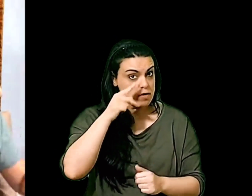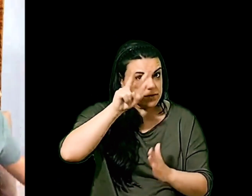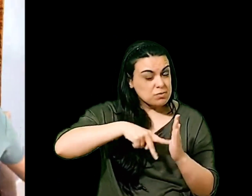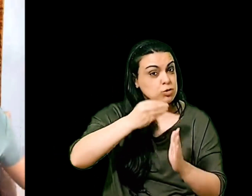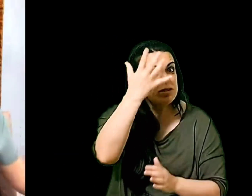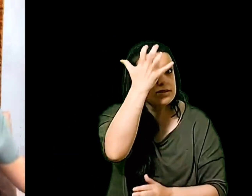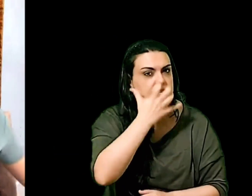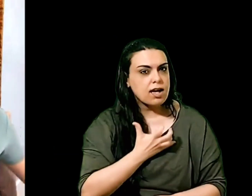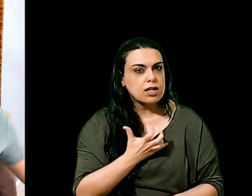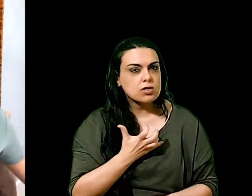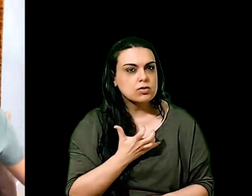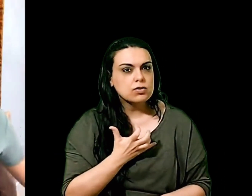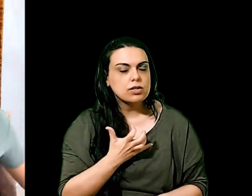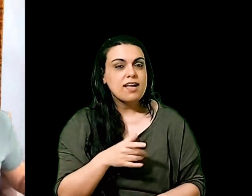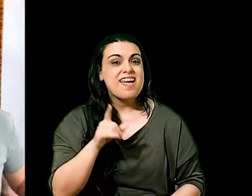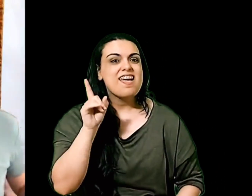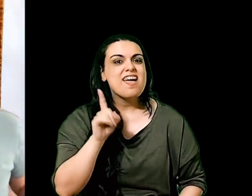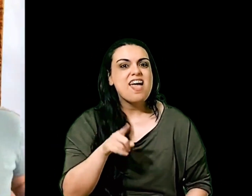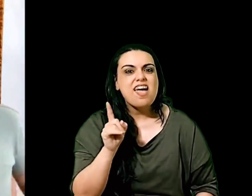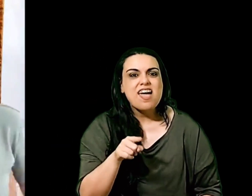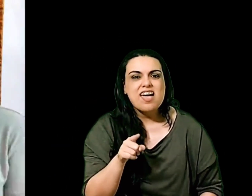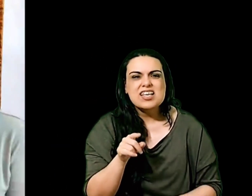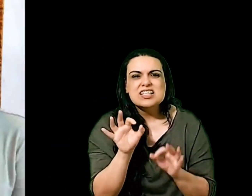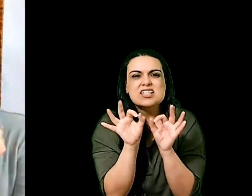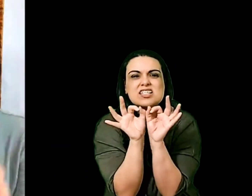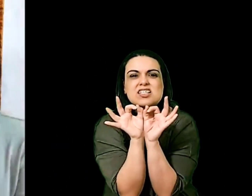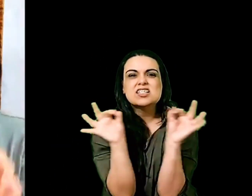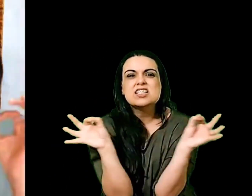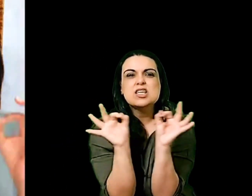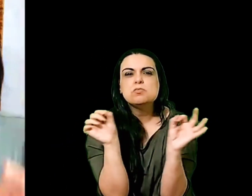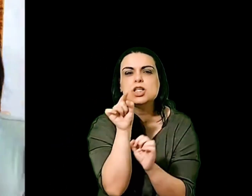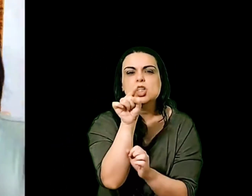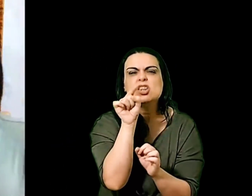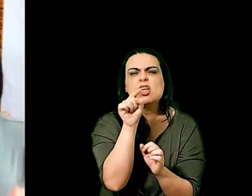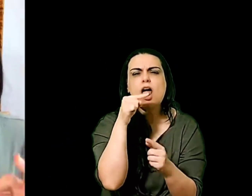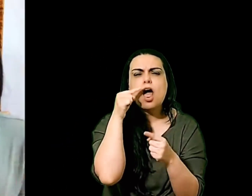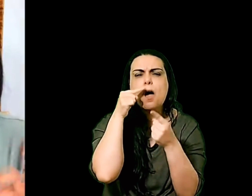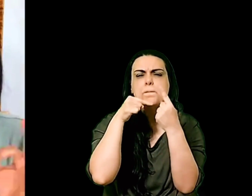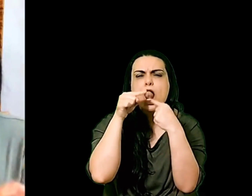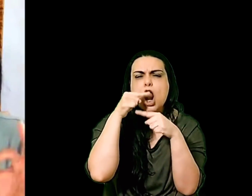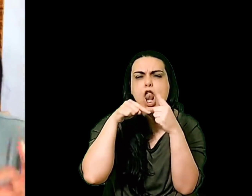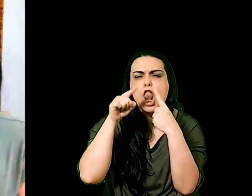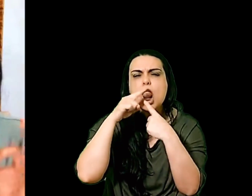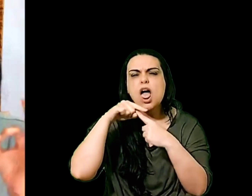Gente, eu vou repetir isso aqui é muito sério. São com pequenas